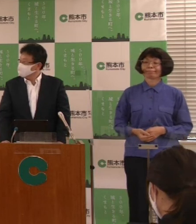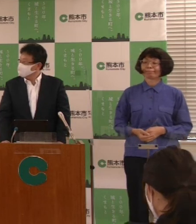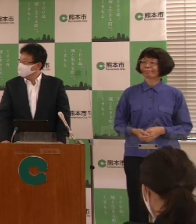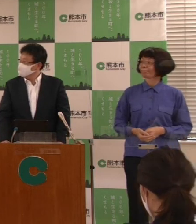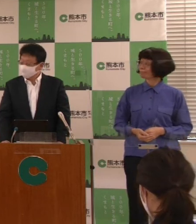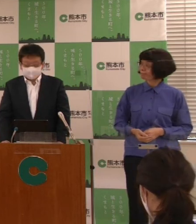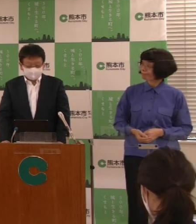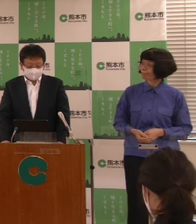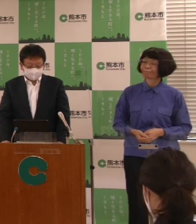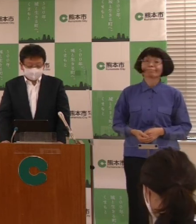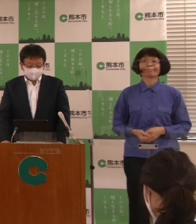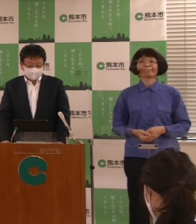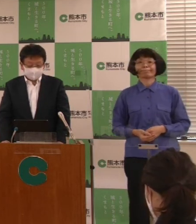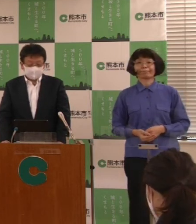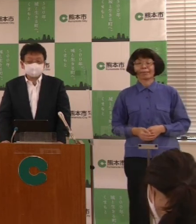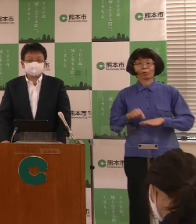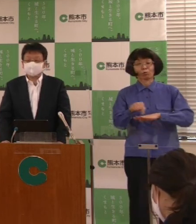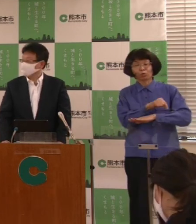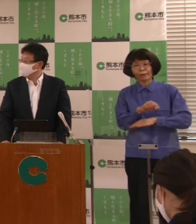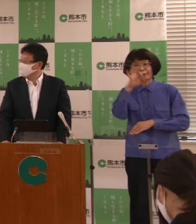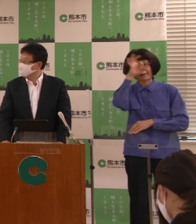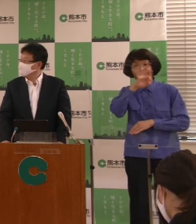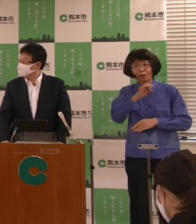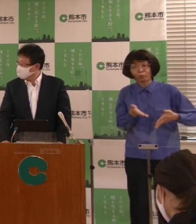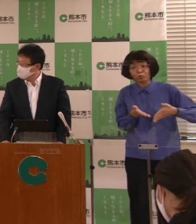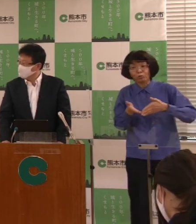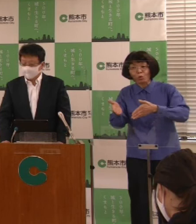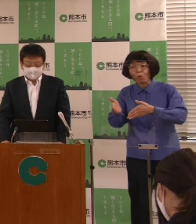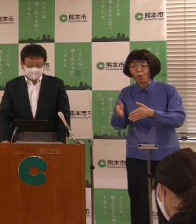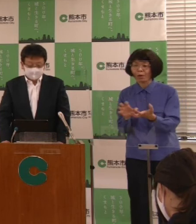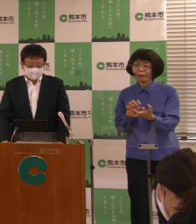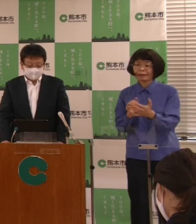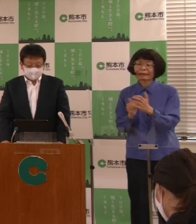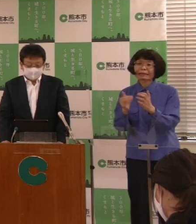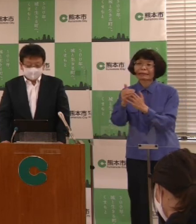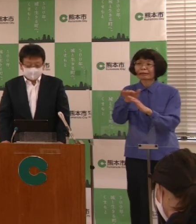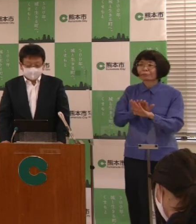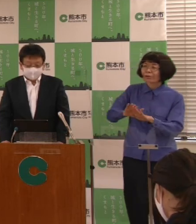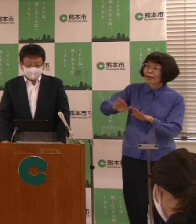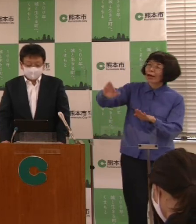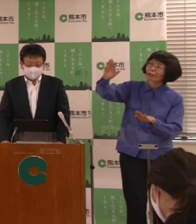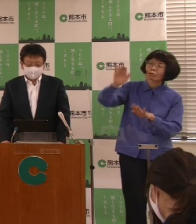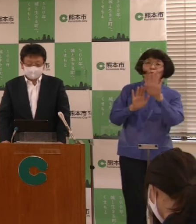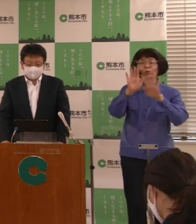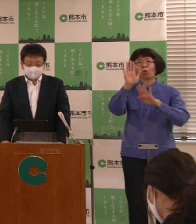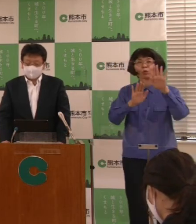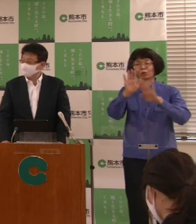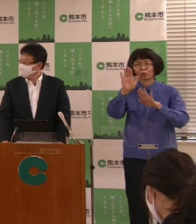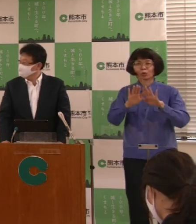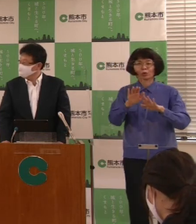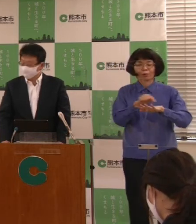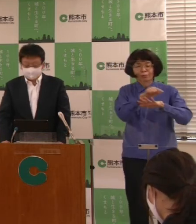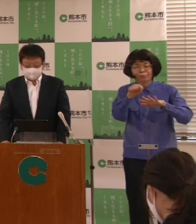また特別見学通路からこの見える石垣、あるいは紅葉する木々の